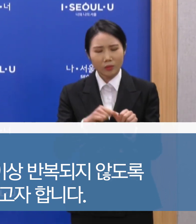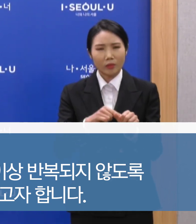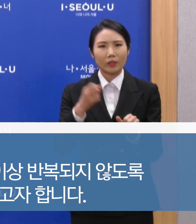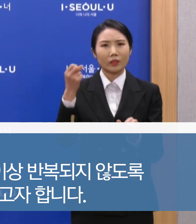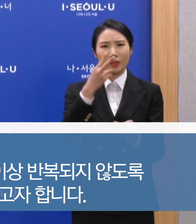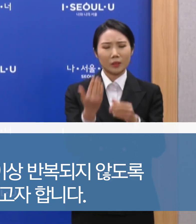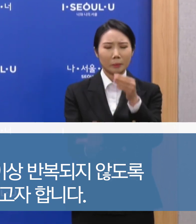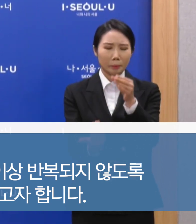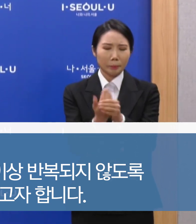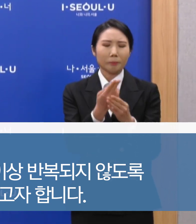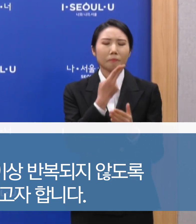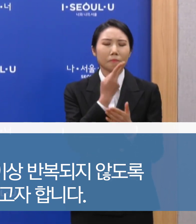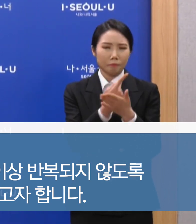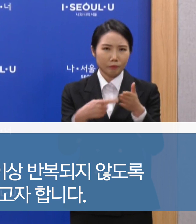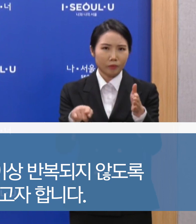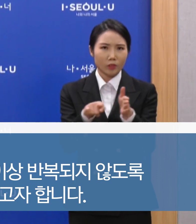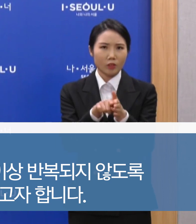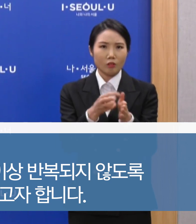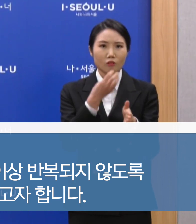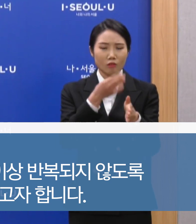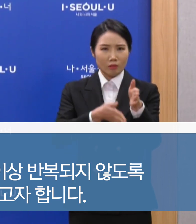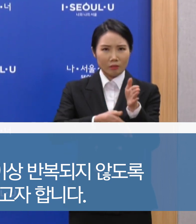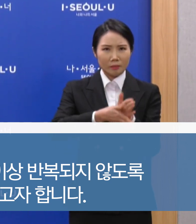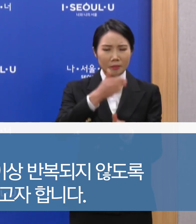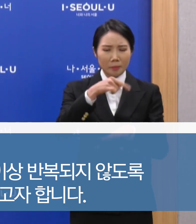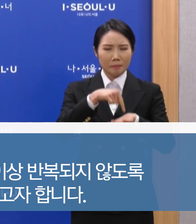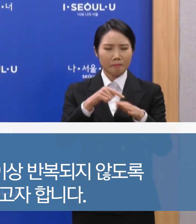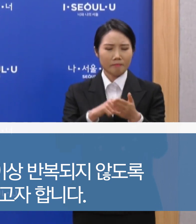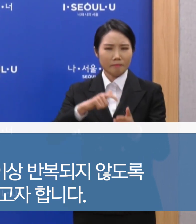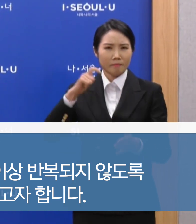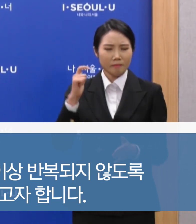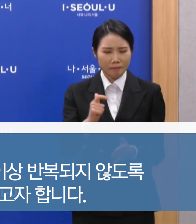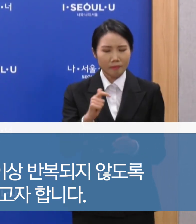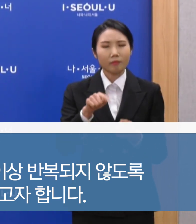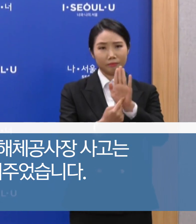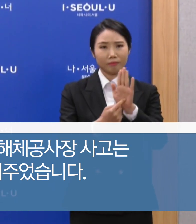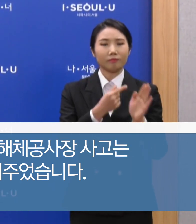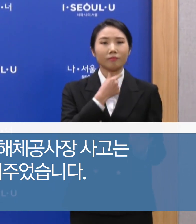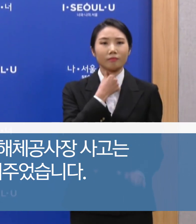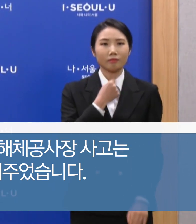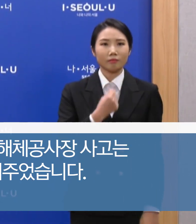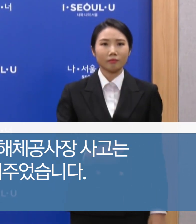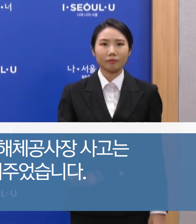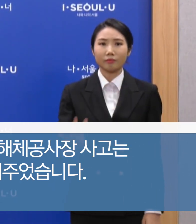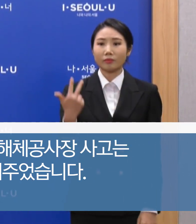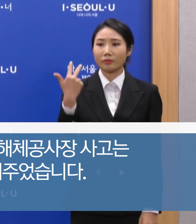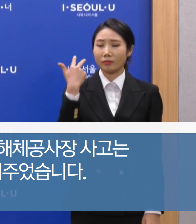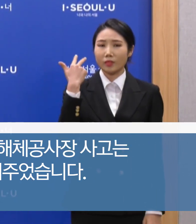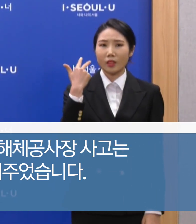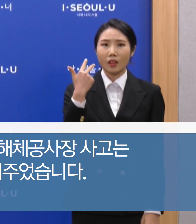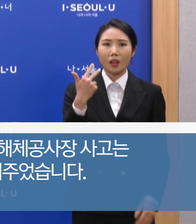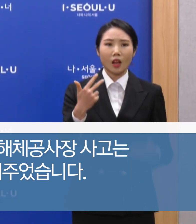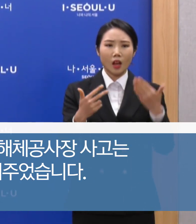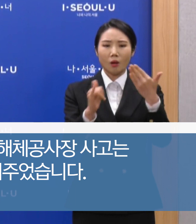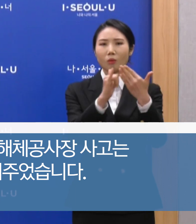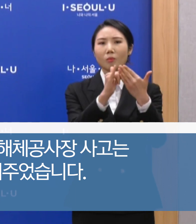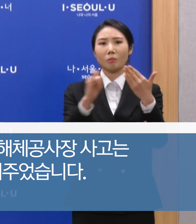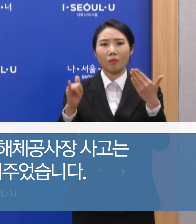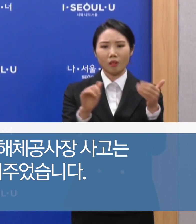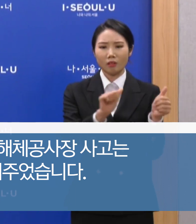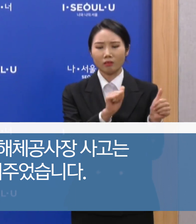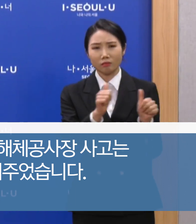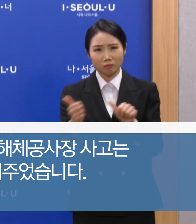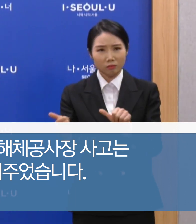않도록 서울시의 강력한 의지와 대책을 밝히고자 합니다. 지난주에 9명의 생명을 앗아간